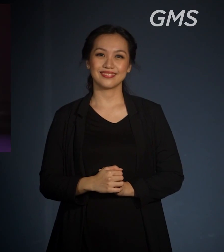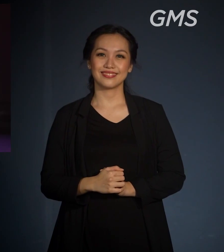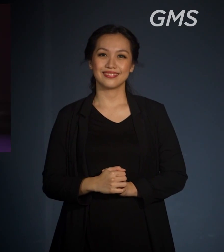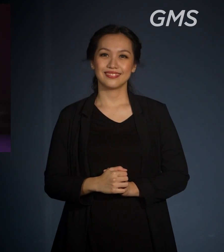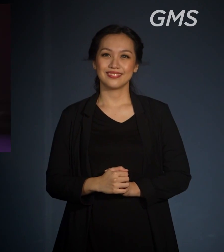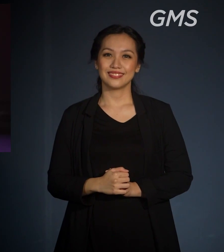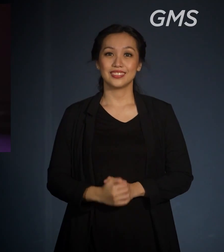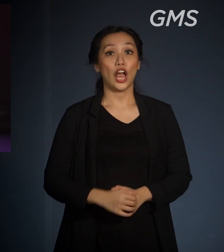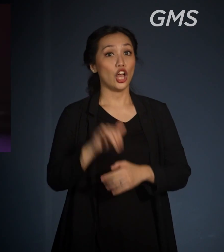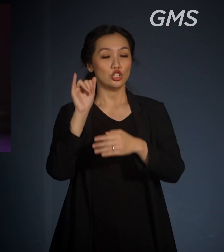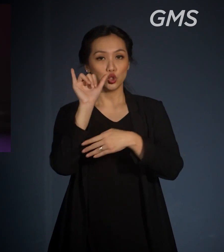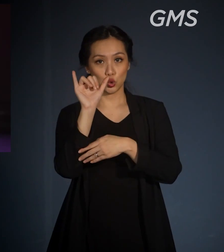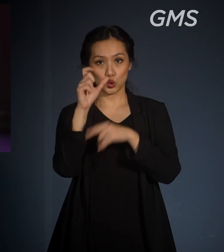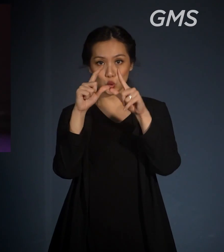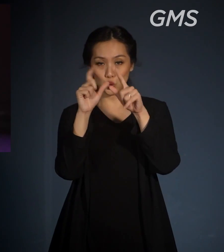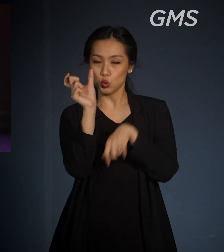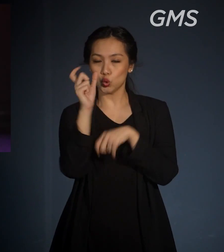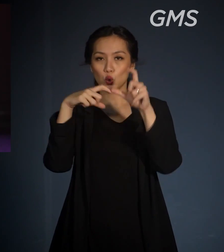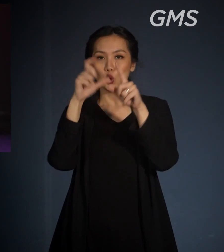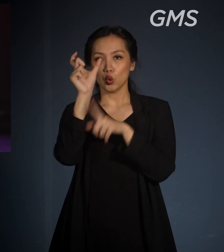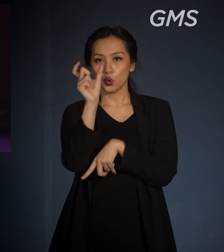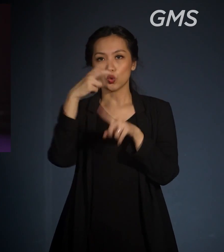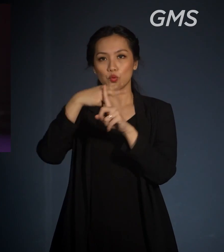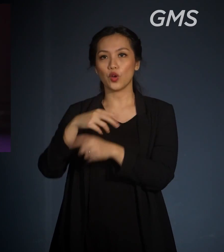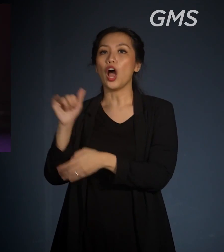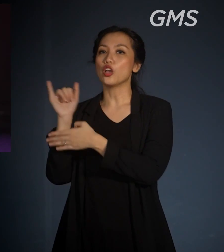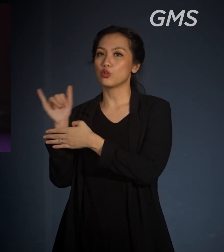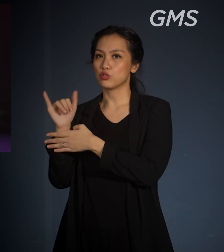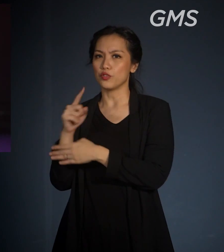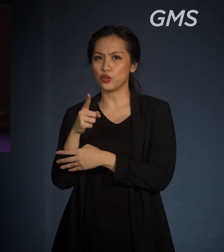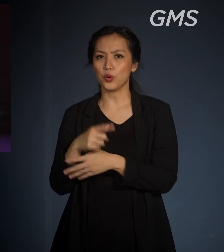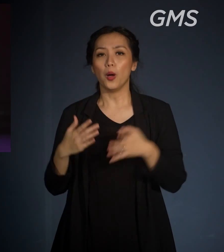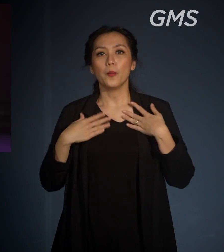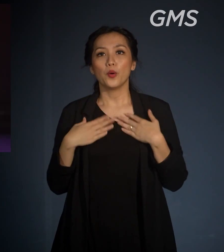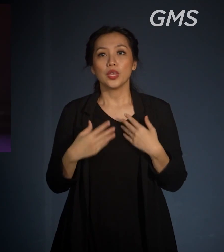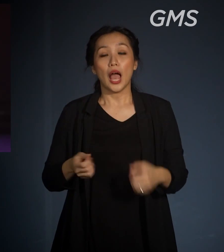Yusuf juga sama. Yusuf itu dikasih karunia untuk menafsirkan mimpi.